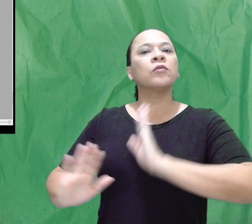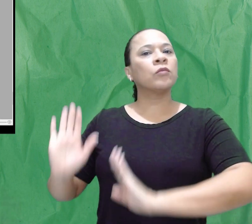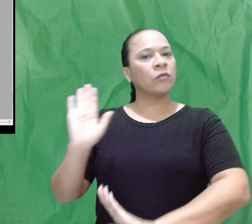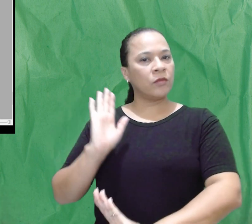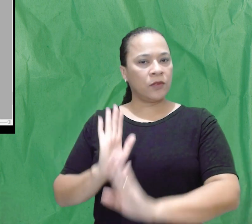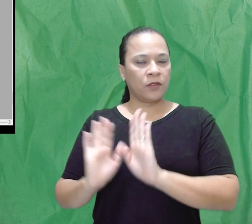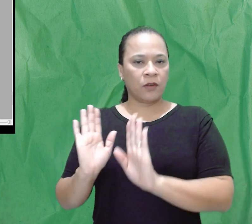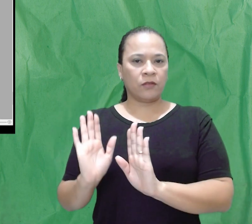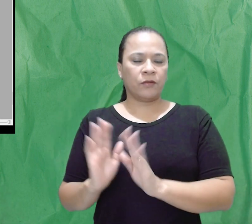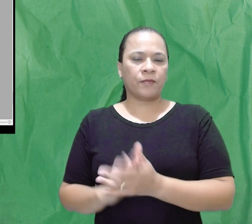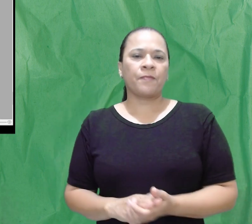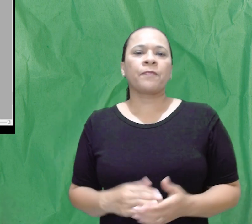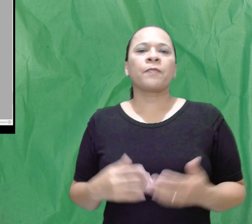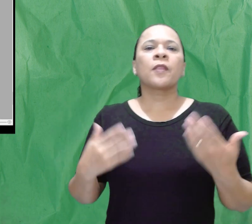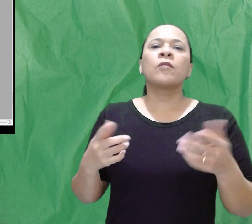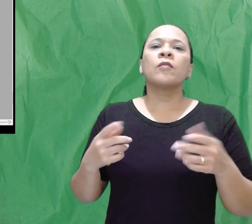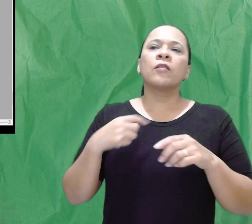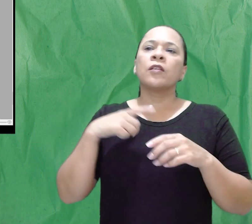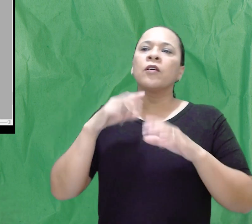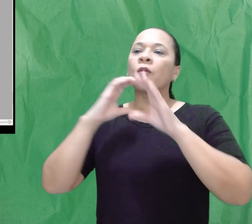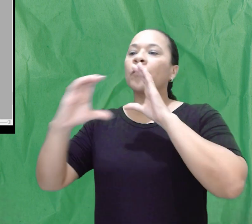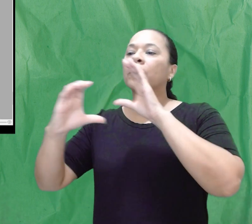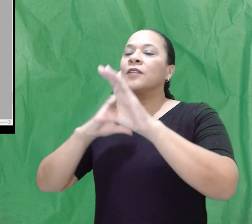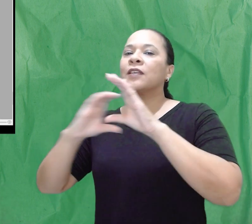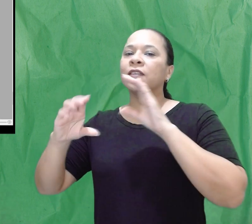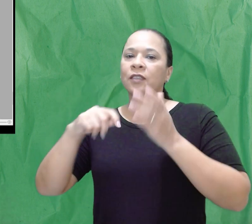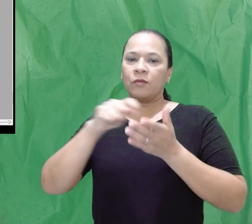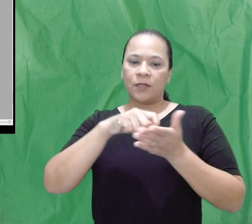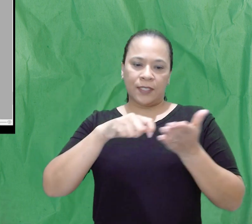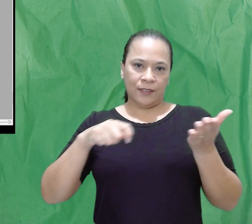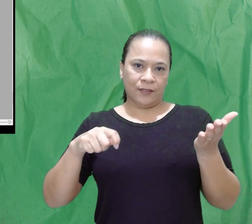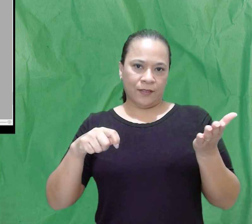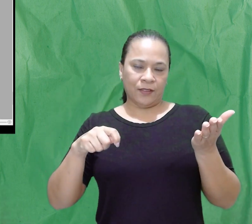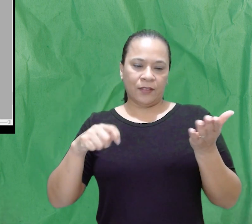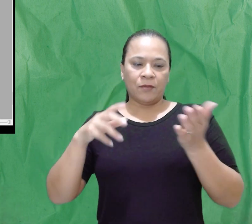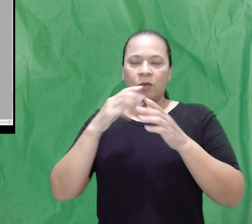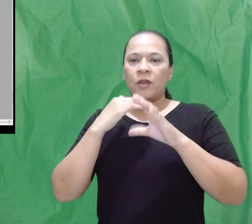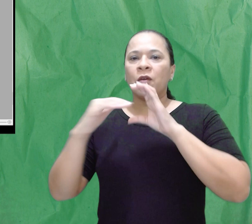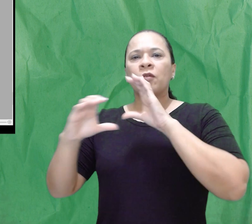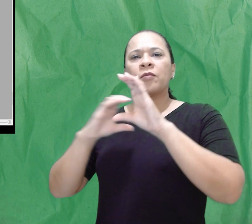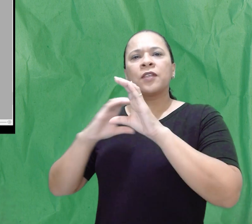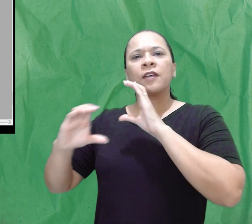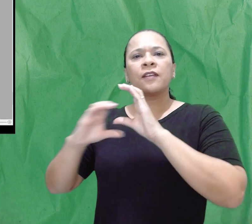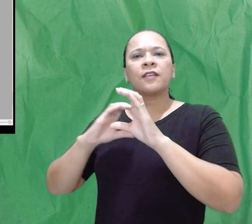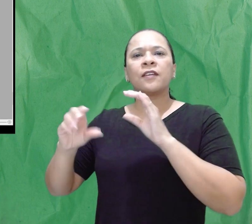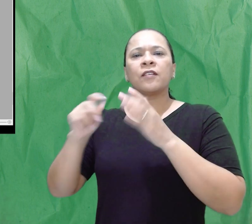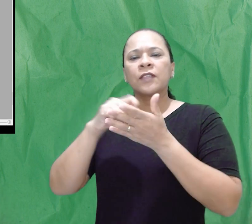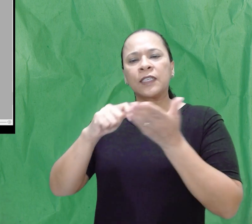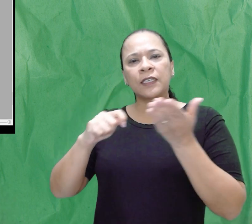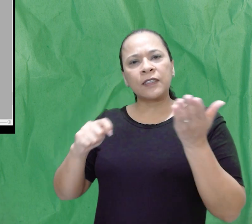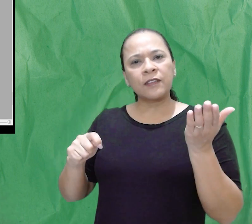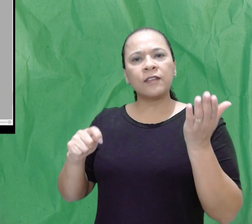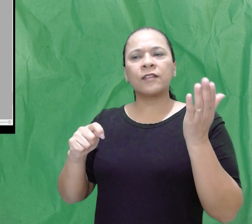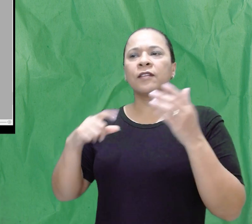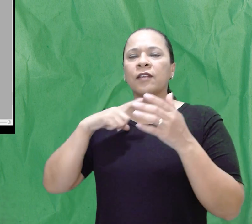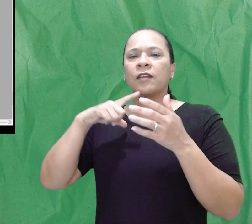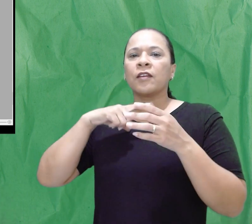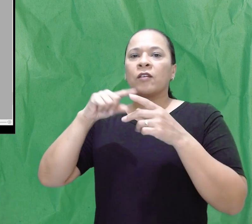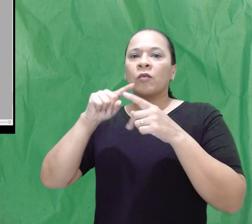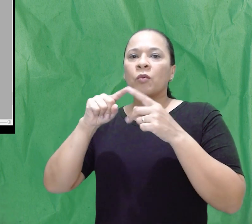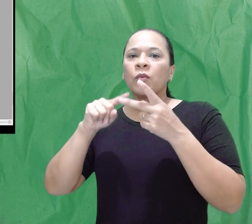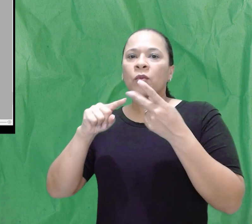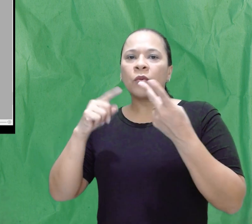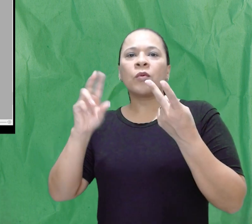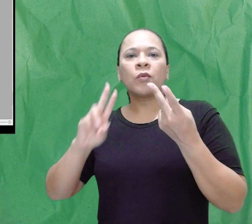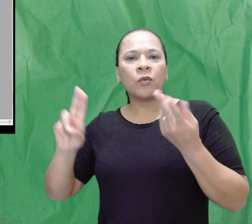à comunicação escrita, porque o uso dessas duas ferramentas intensificaram, né, o uso da escrita